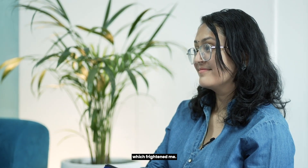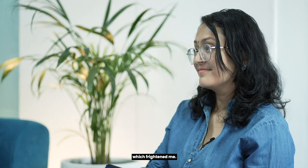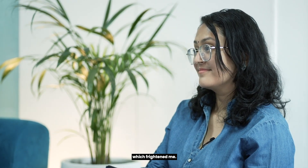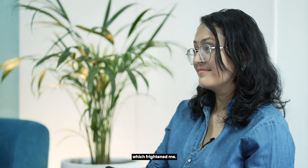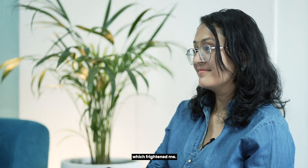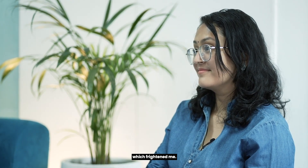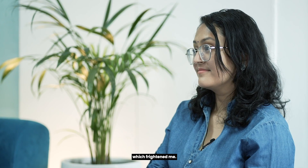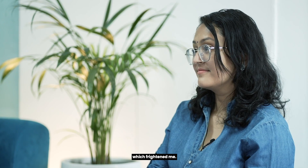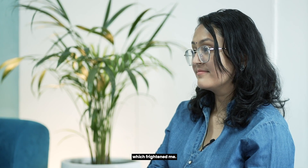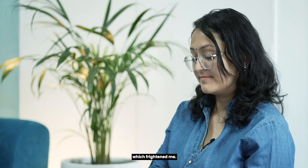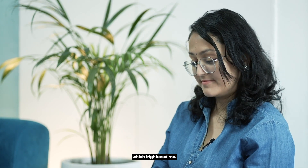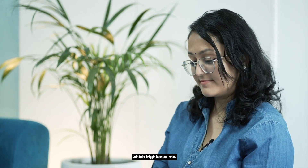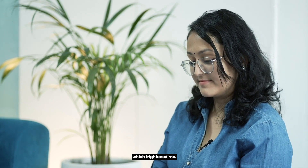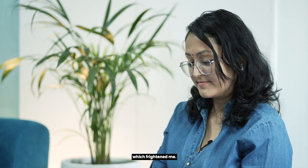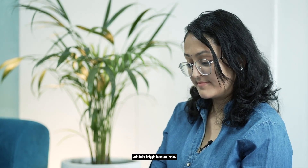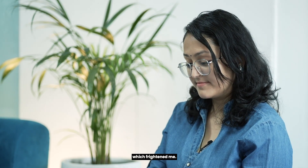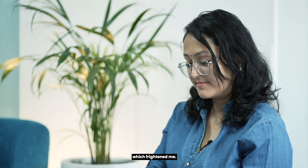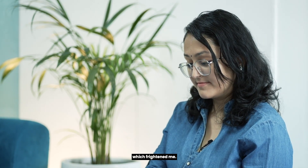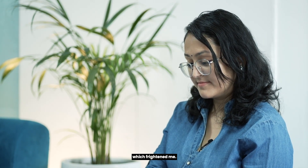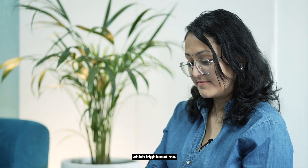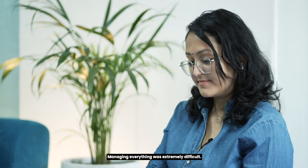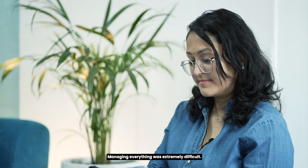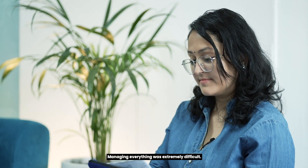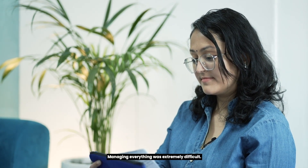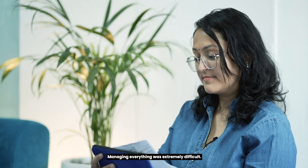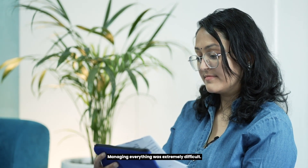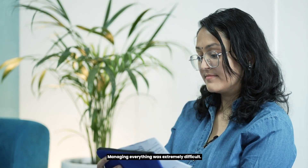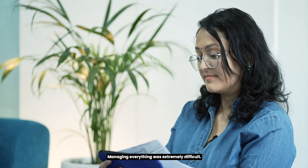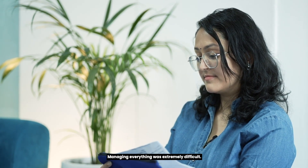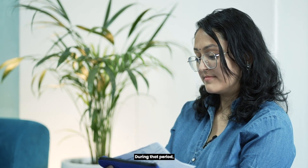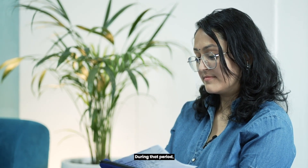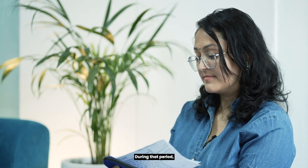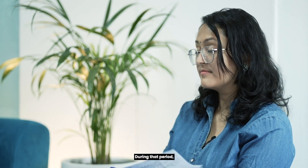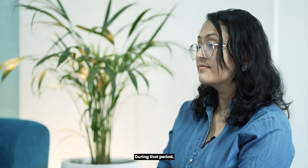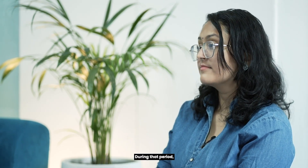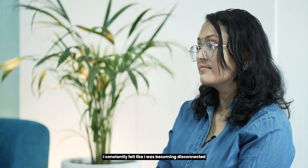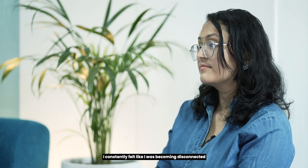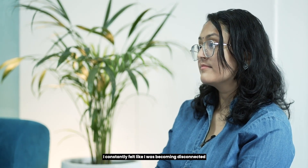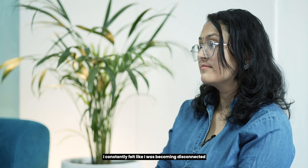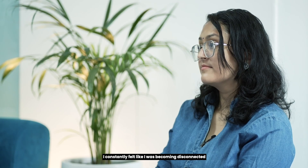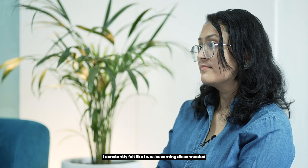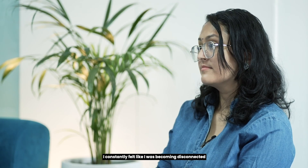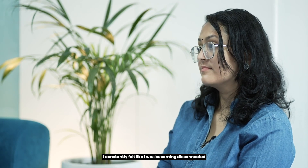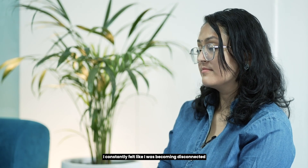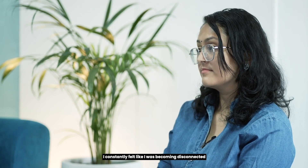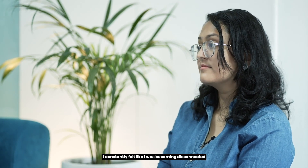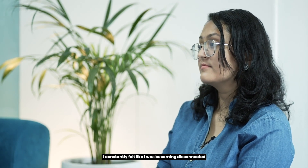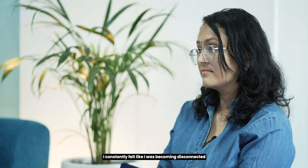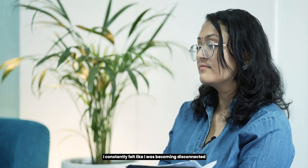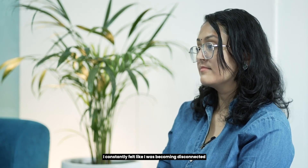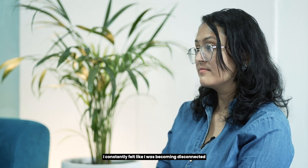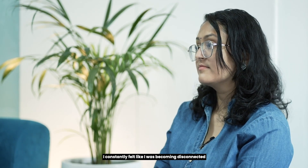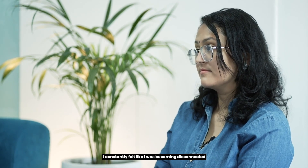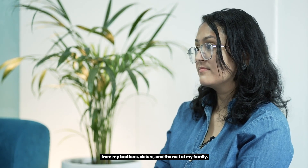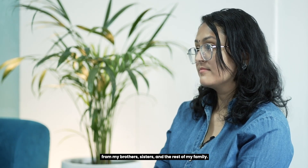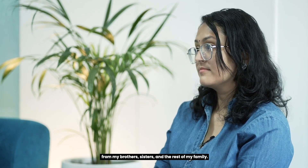तर एकदमै डर लाग्ने एकदम म्यानेज गर्न गाह्रो अनि एकदमै ठुलो भयो कि म अब एकदमै के फरक भयो म